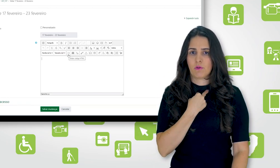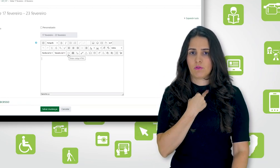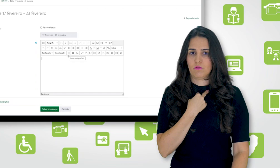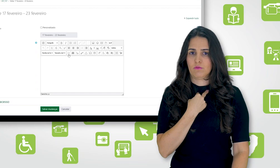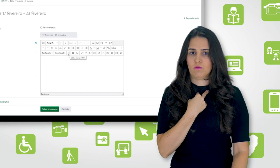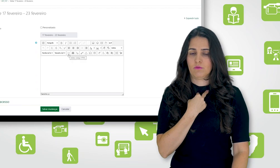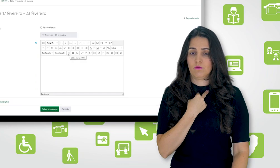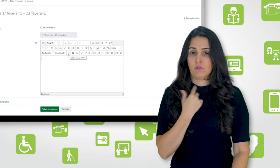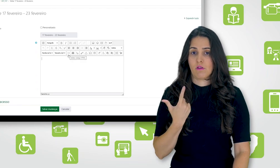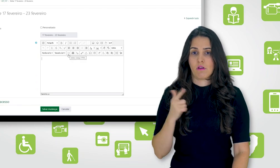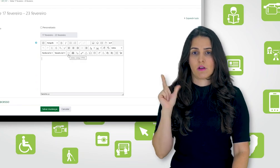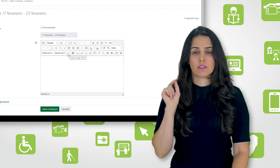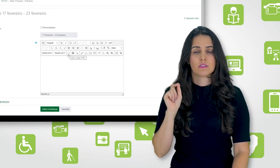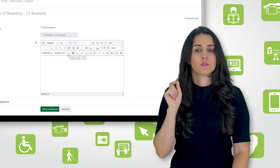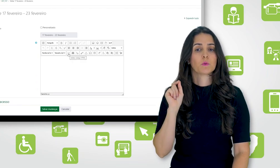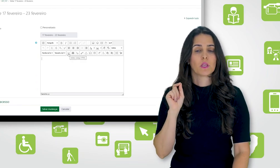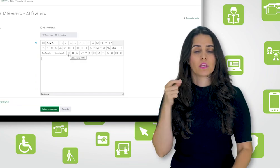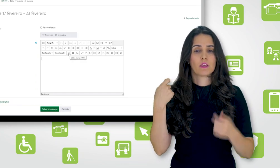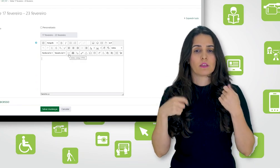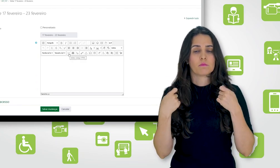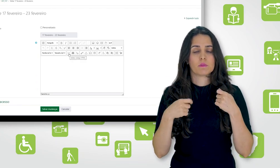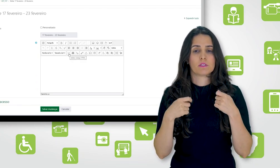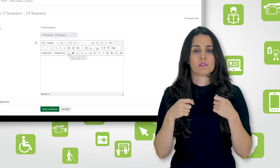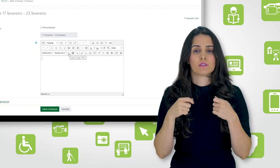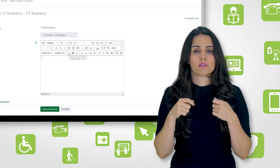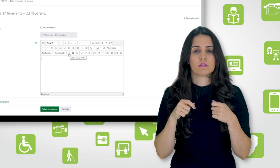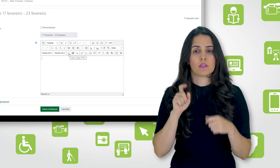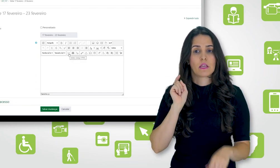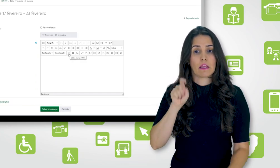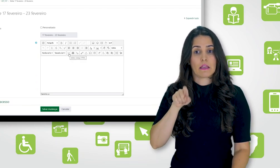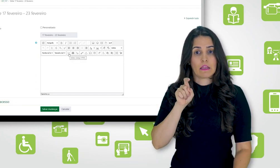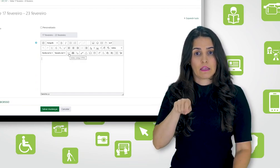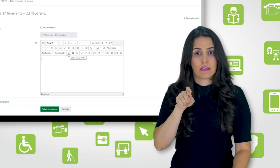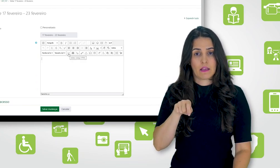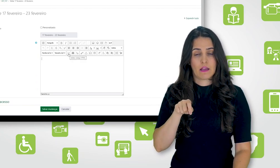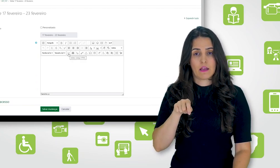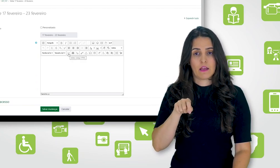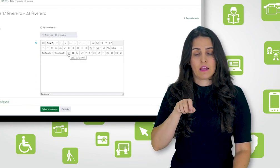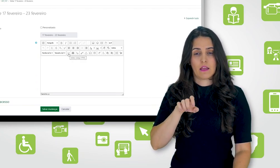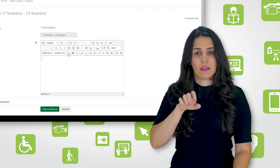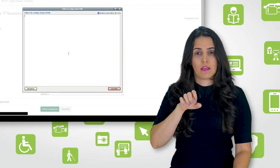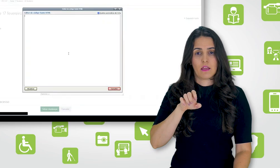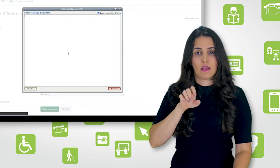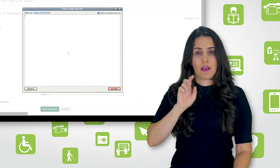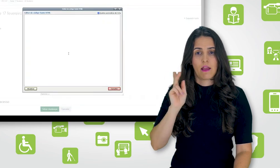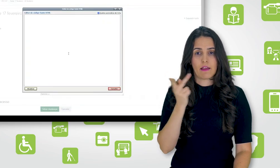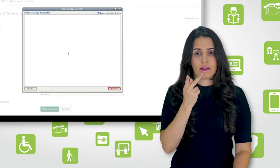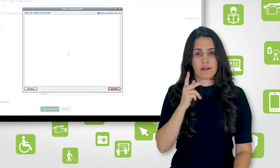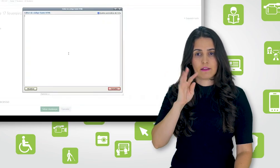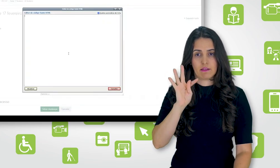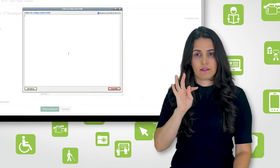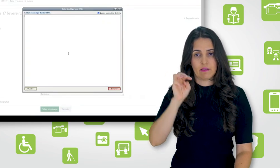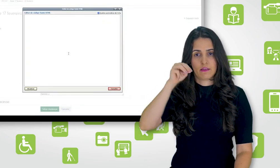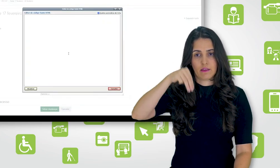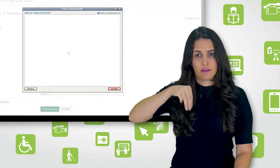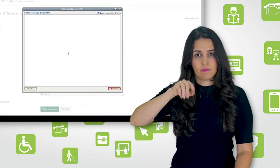ativar aqui neste botão o editor de código HTML feito isso